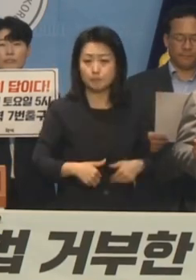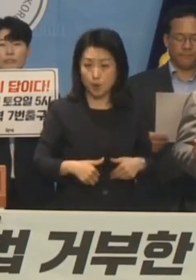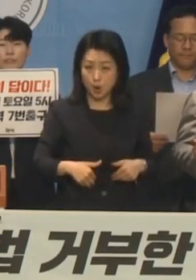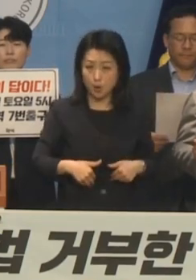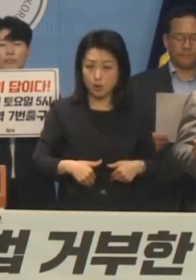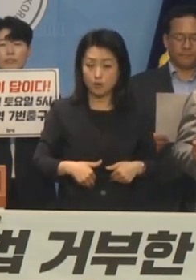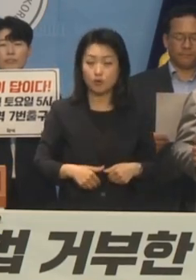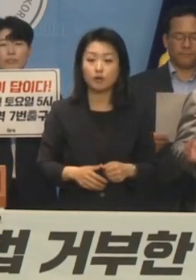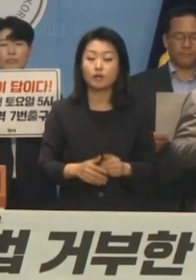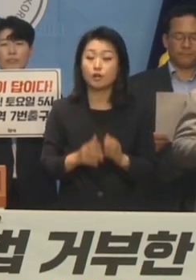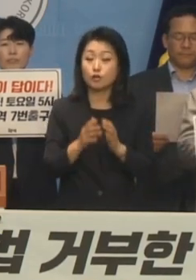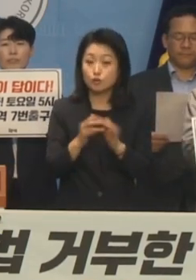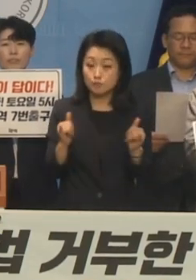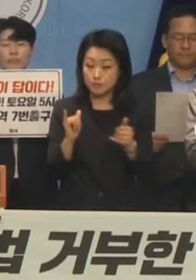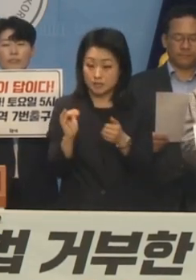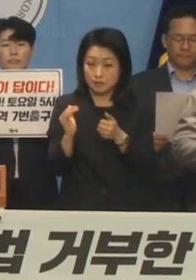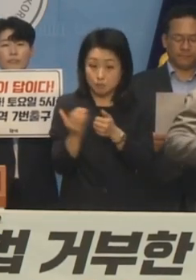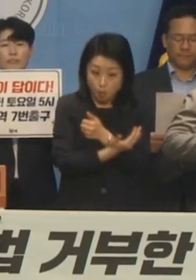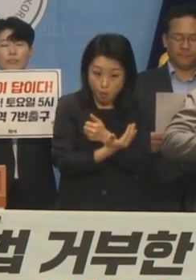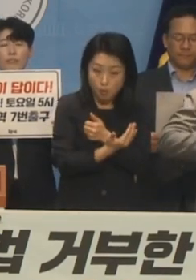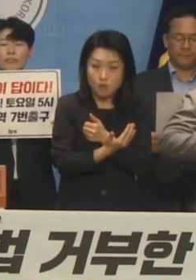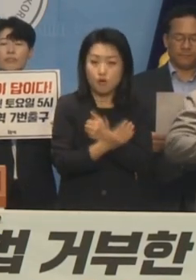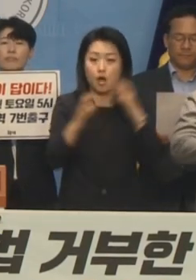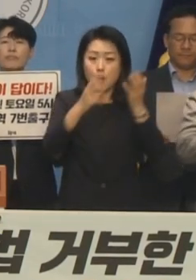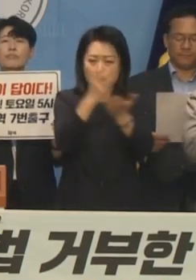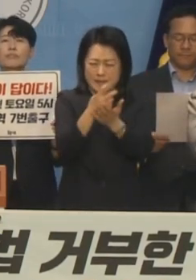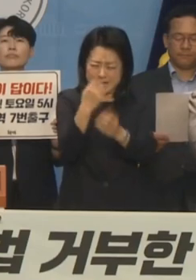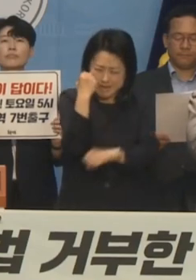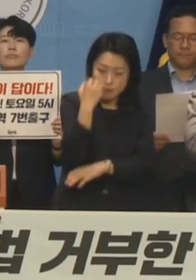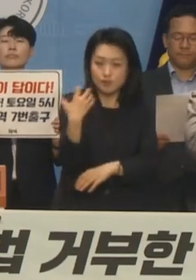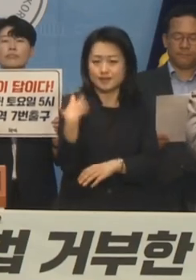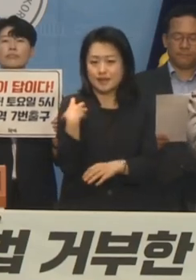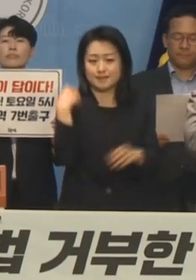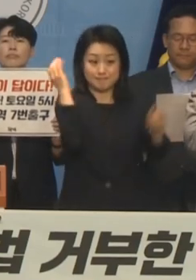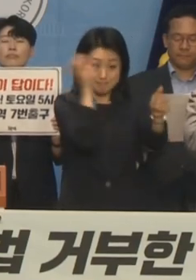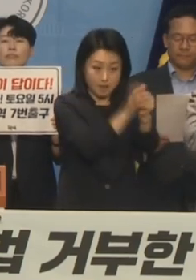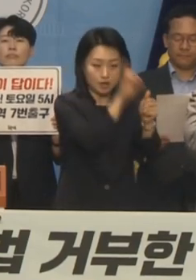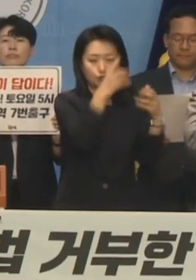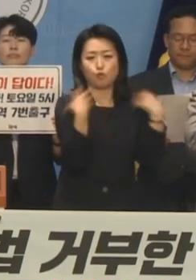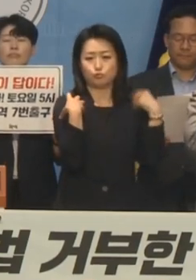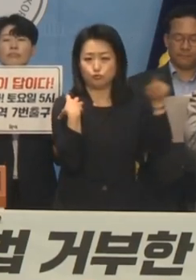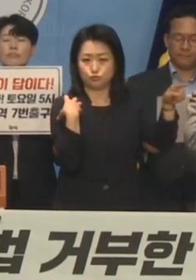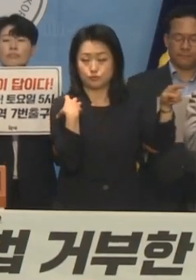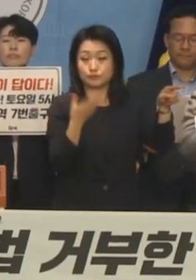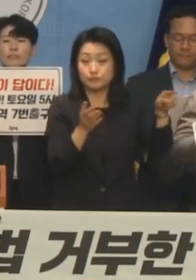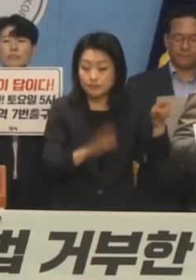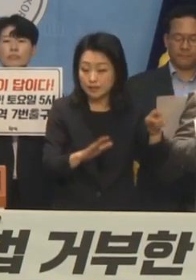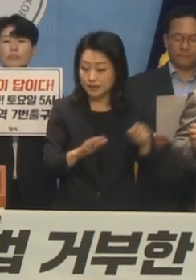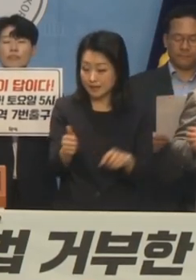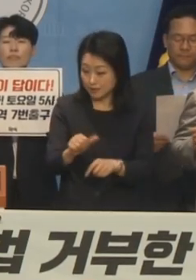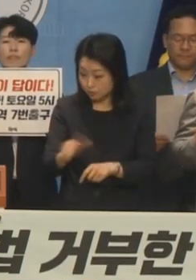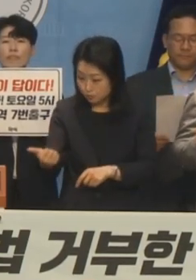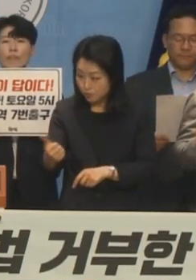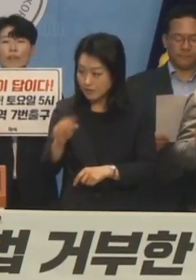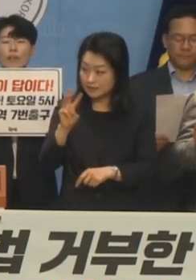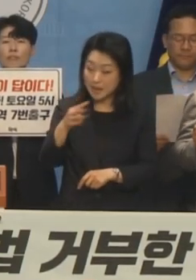가장 기본적인 헌법상 채무다. 하지만 최혜병이 사망한 지 308일이 지나도록